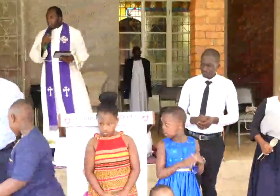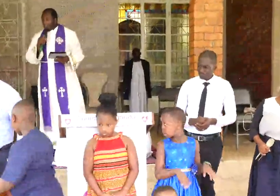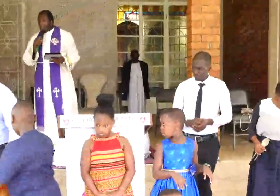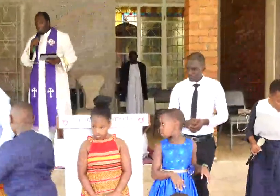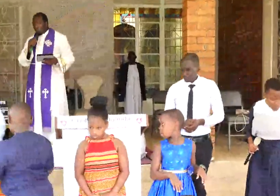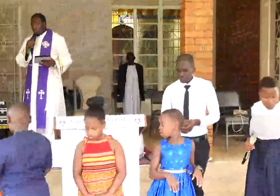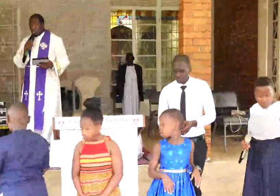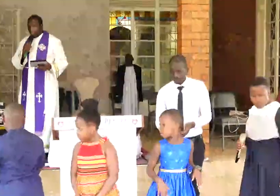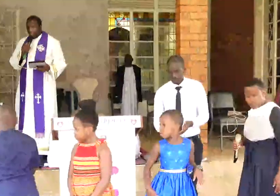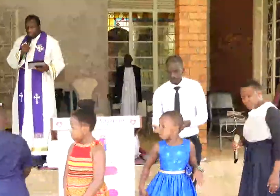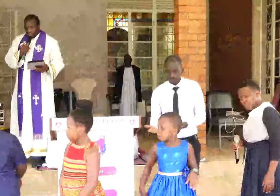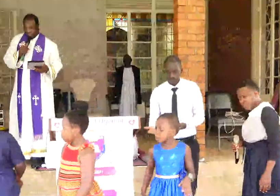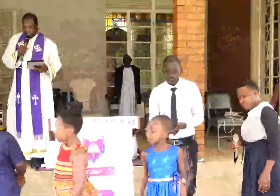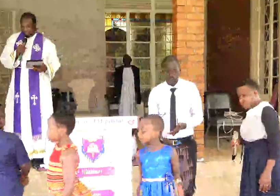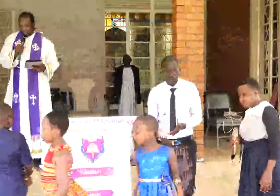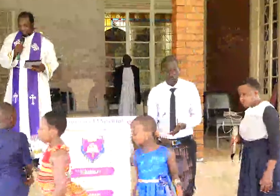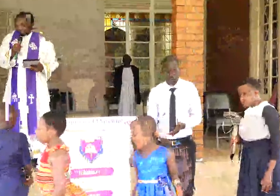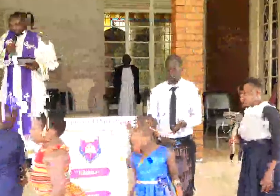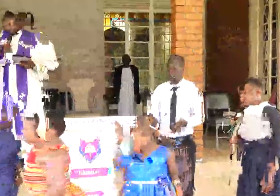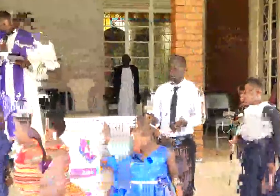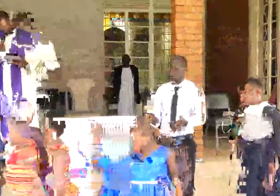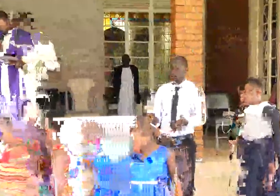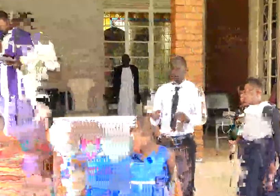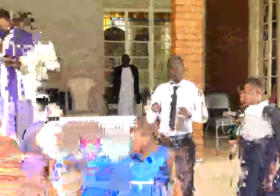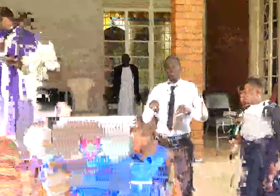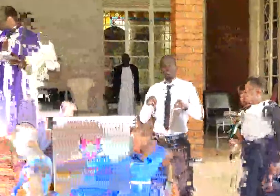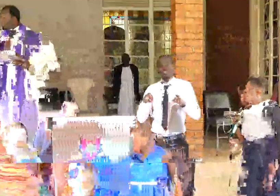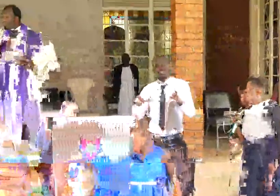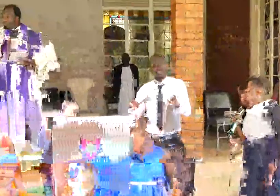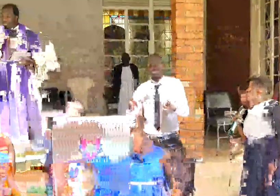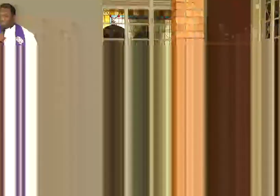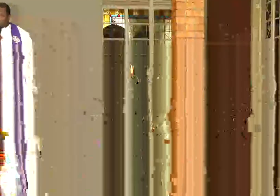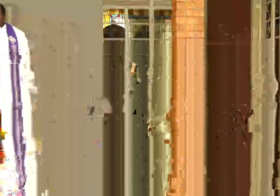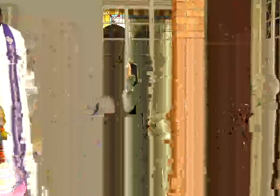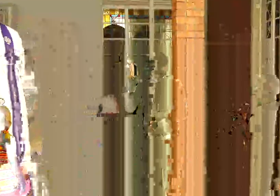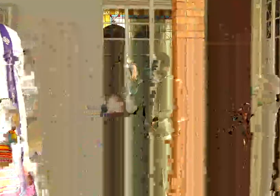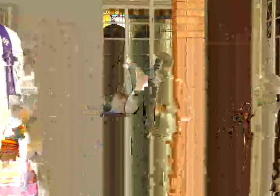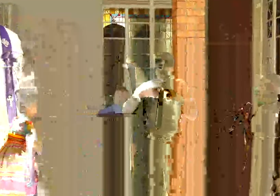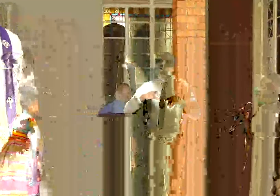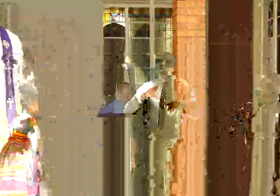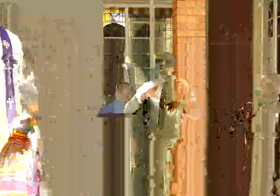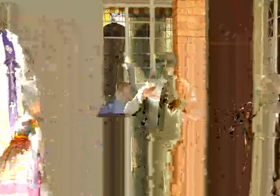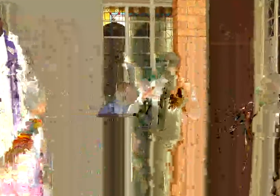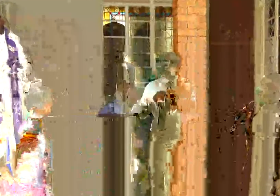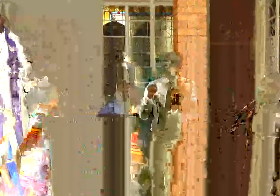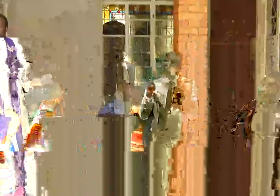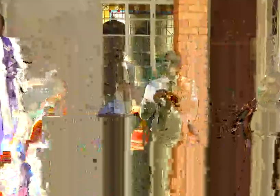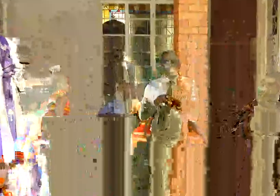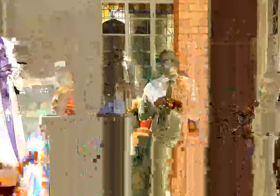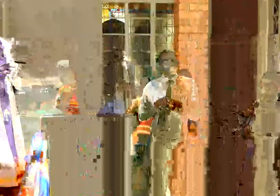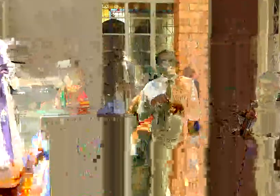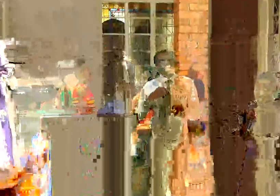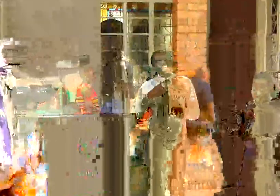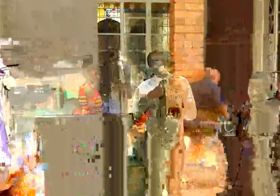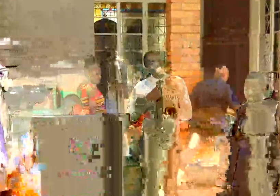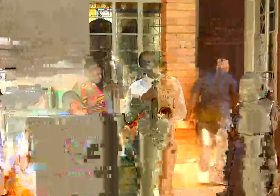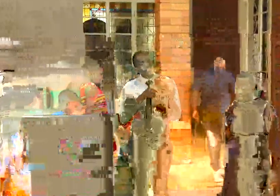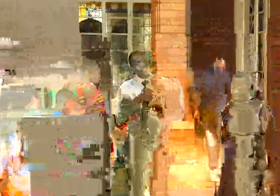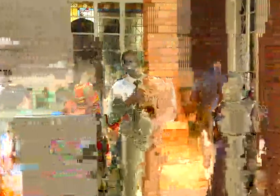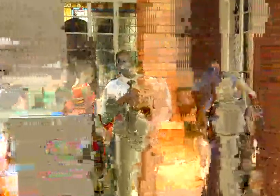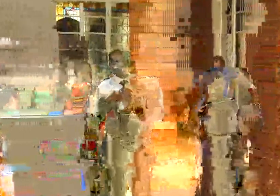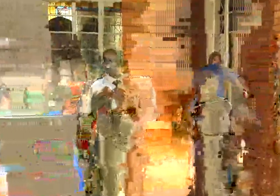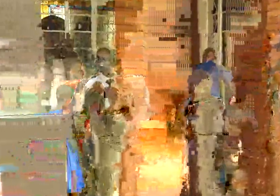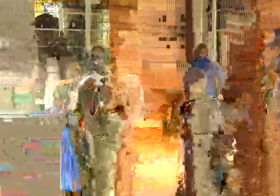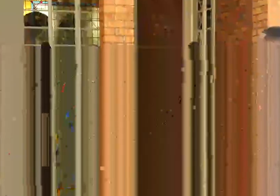Just as you wish, let it be so. Oh, oh, oh, I am